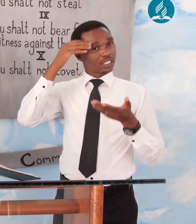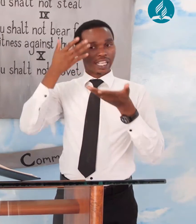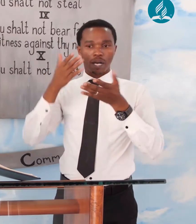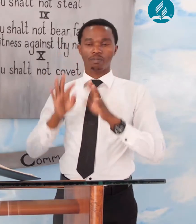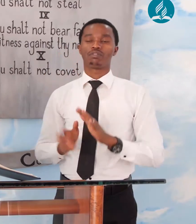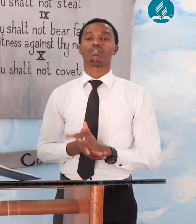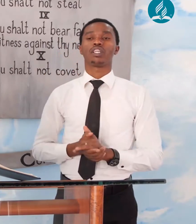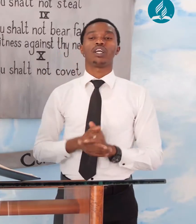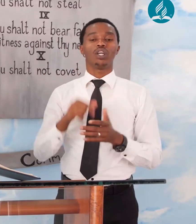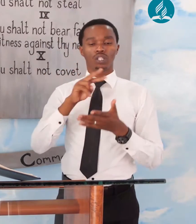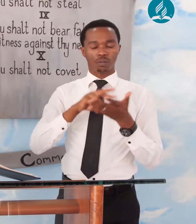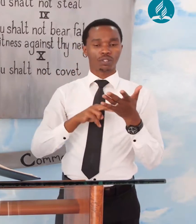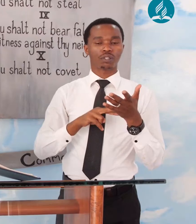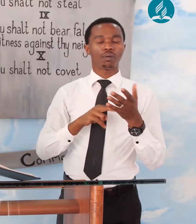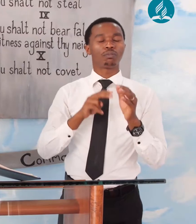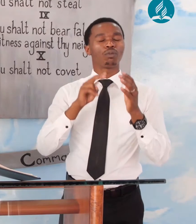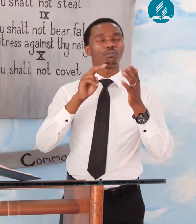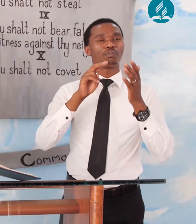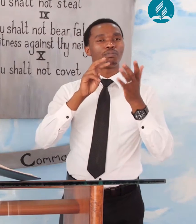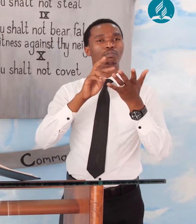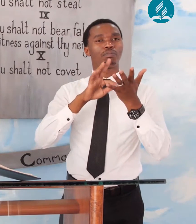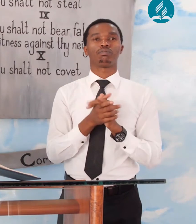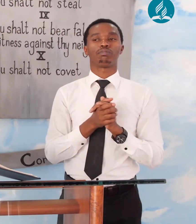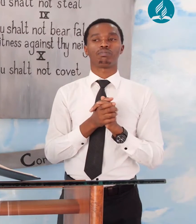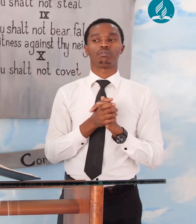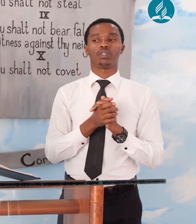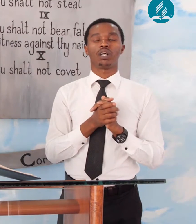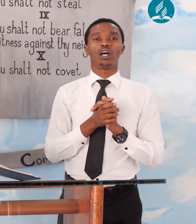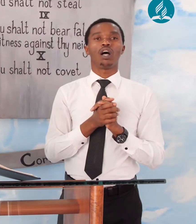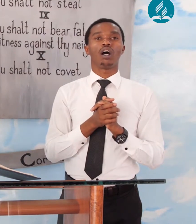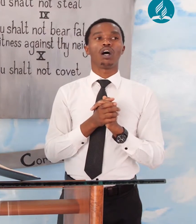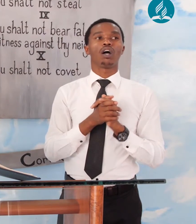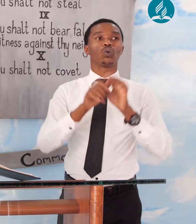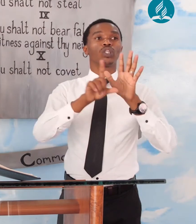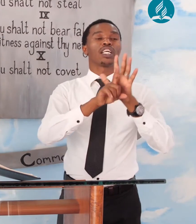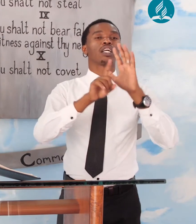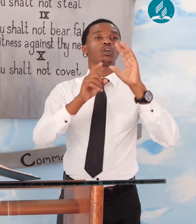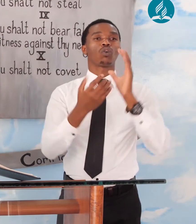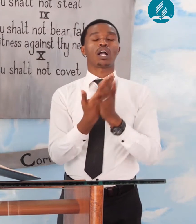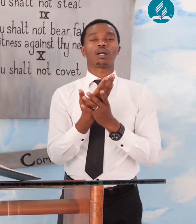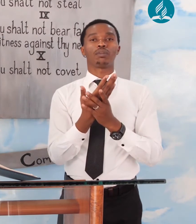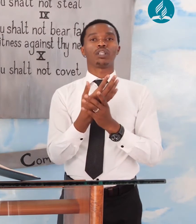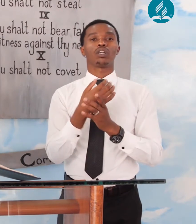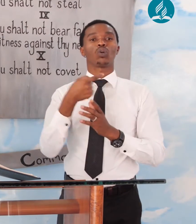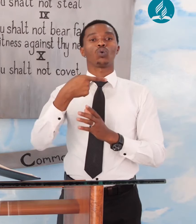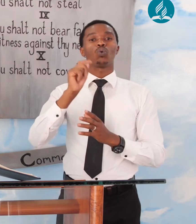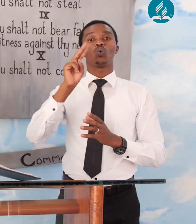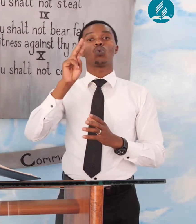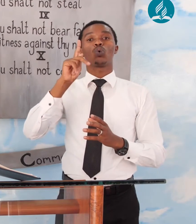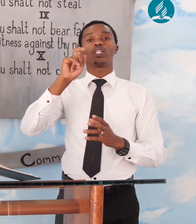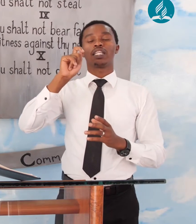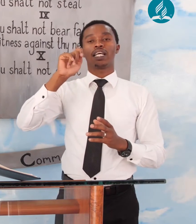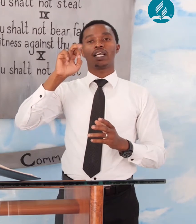uko yapfuye reka tubisome mu gitabo cyo gutegeka kwa kabiri gice cya